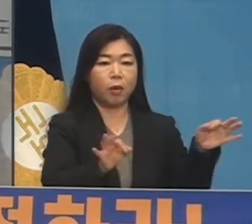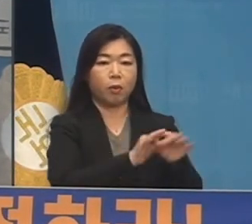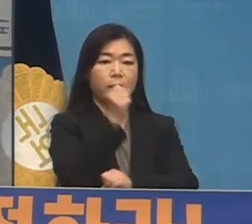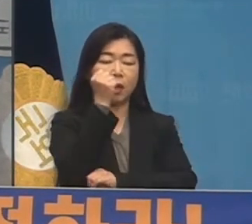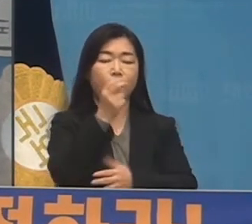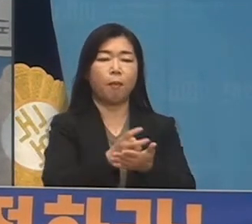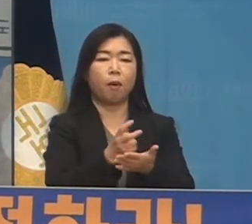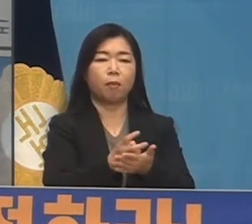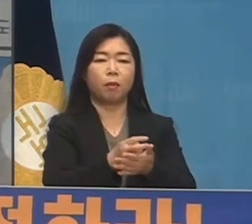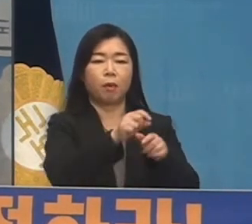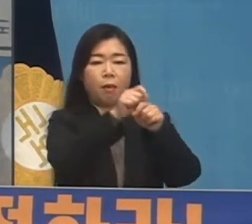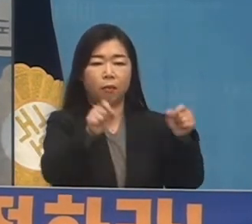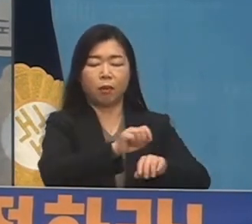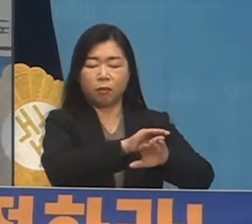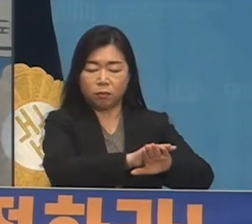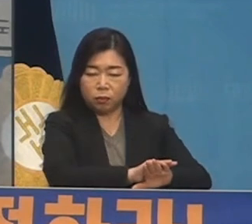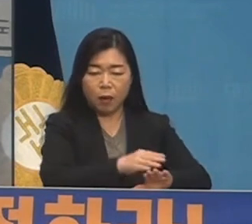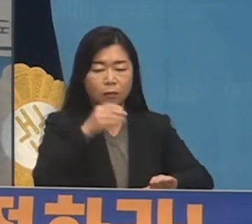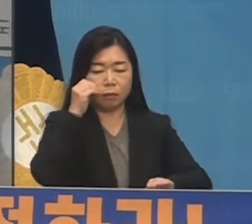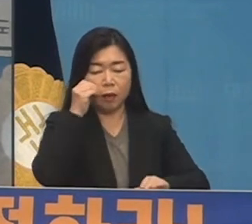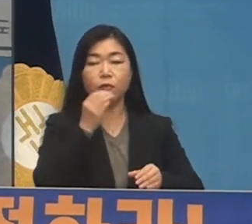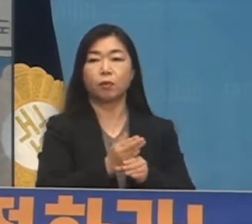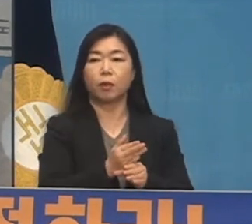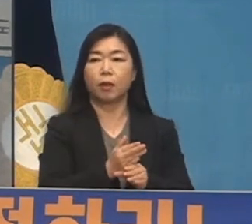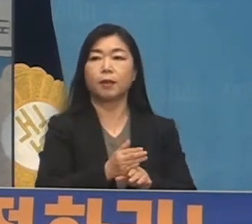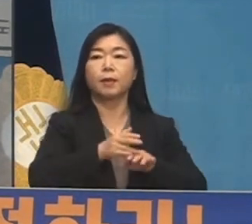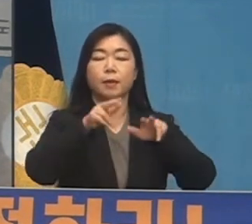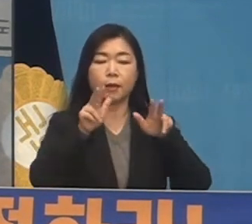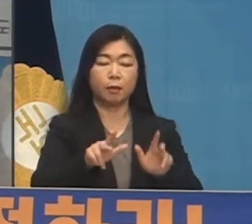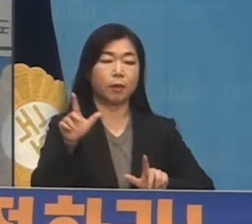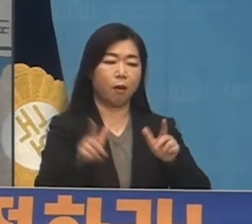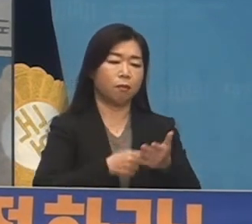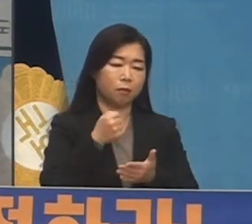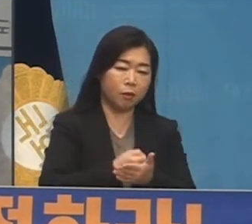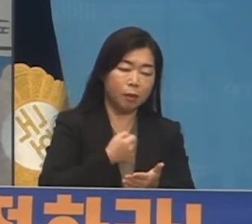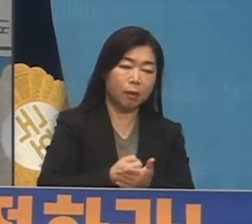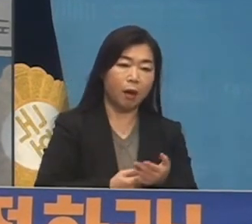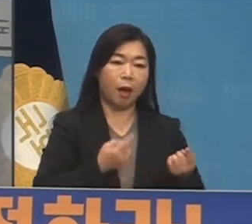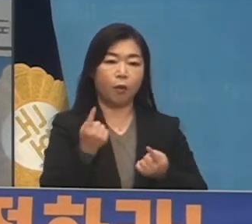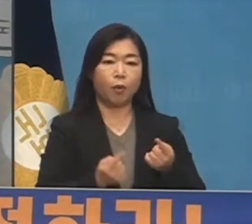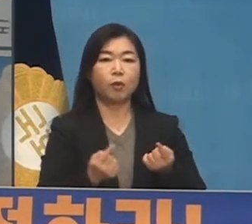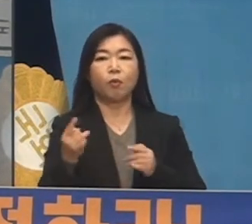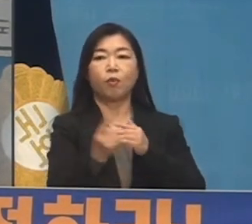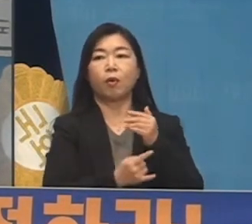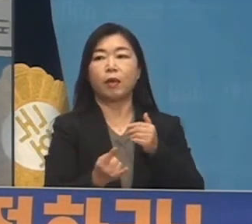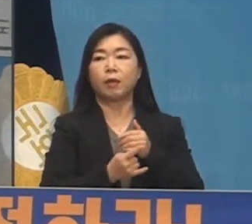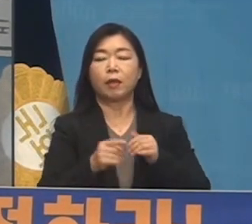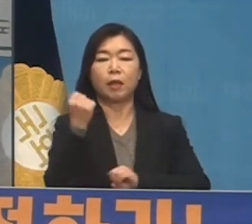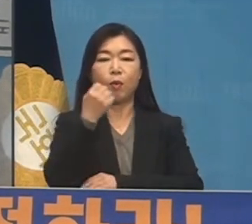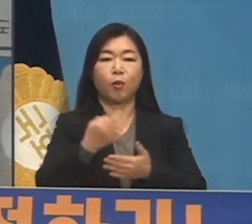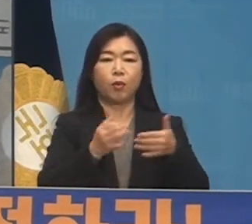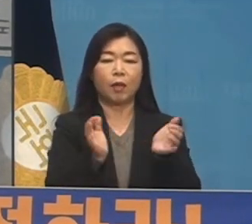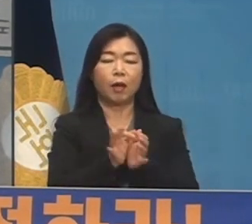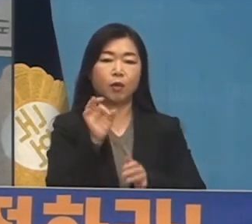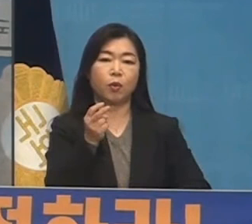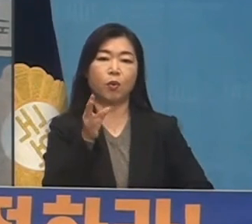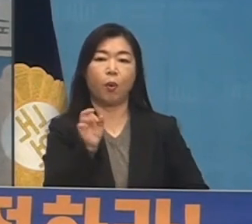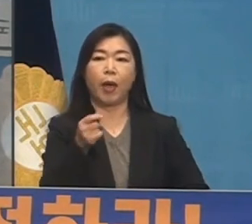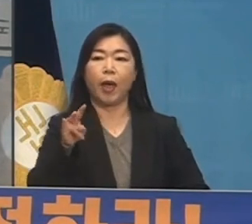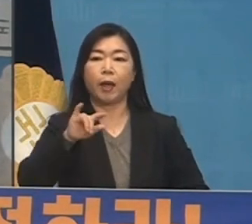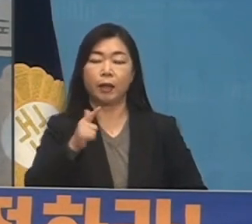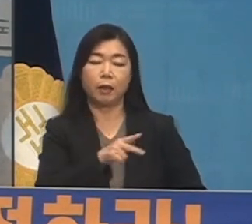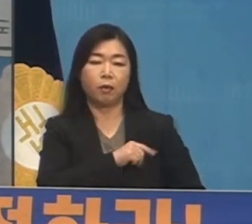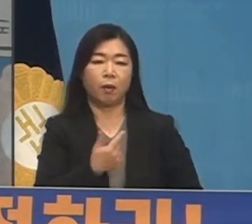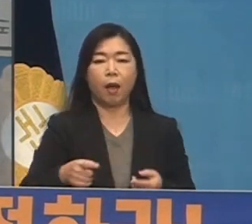중입니다. 이 상황을 통탄하며 안건조정위원회 위원이신 기본소득당 용해인 의원과 함께